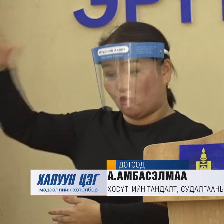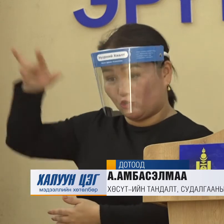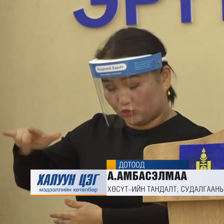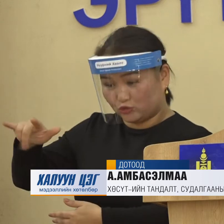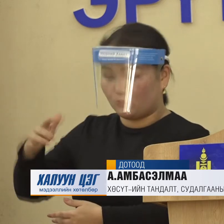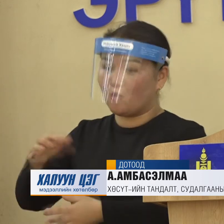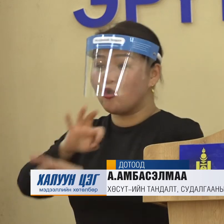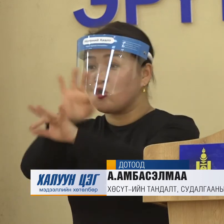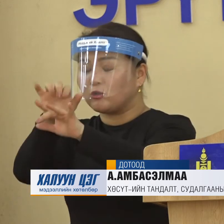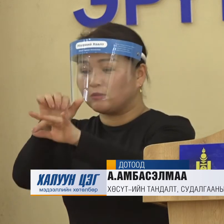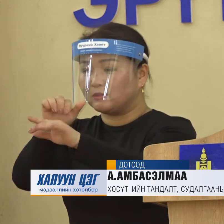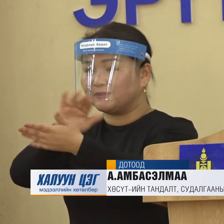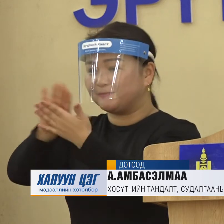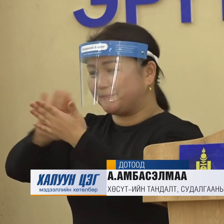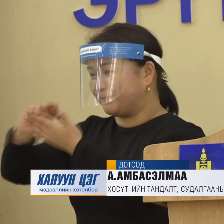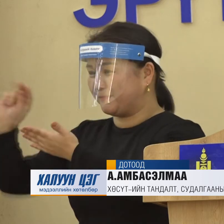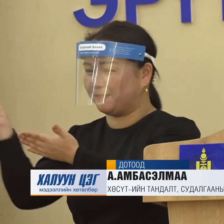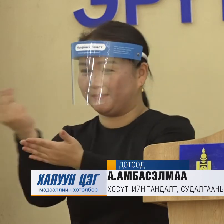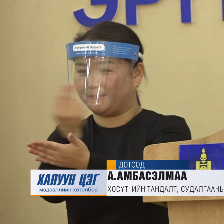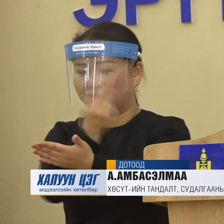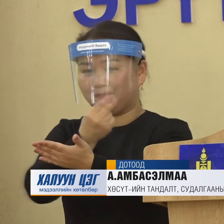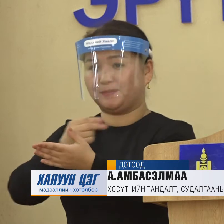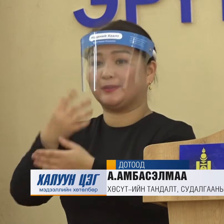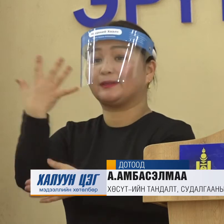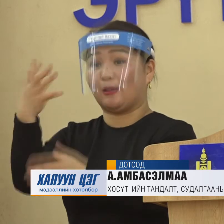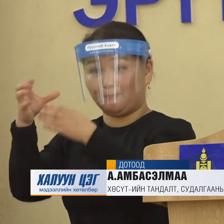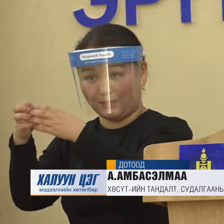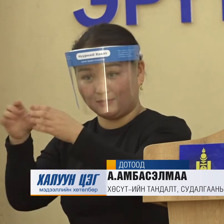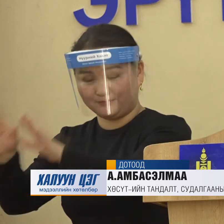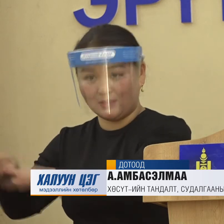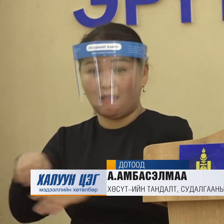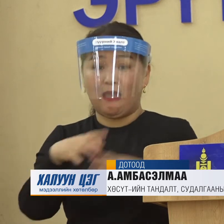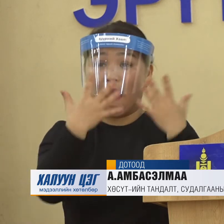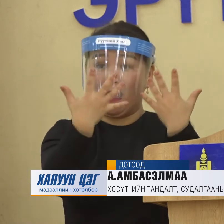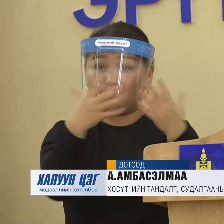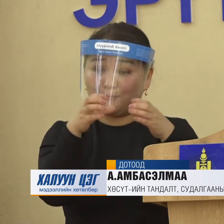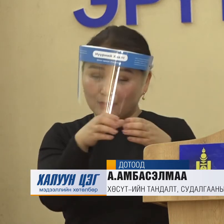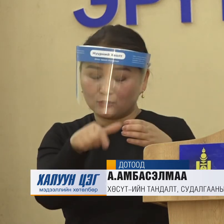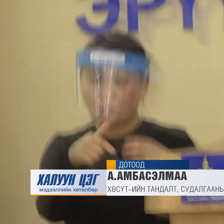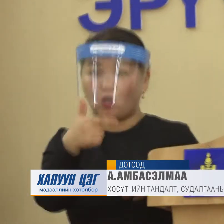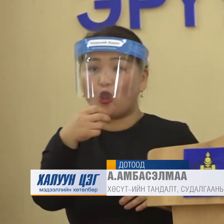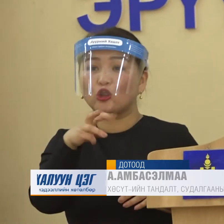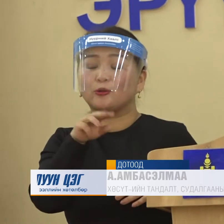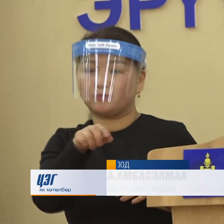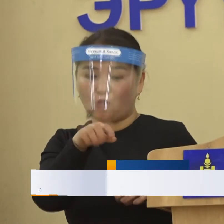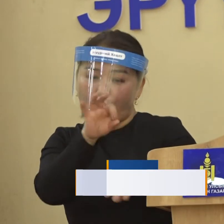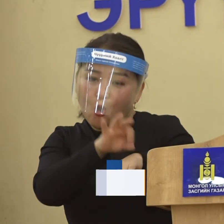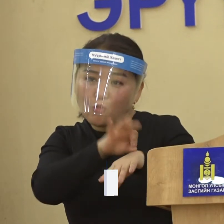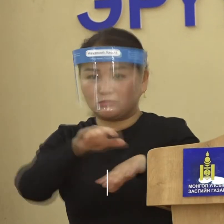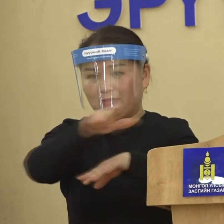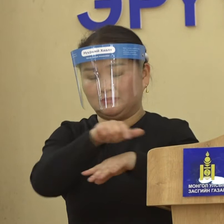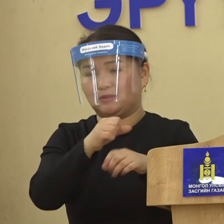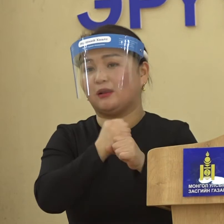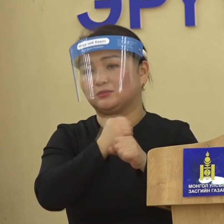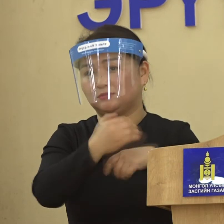ариутгал халдвар гүйтгэл хийх чиг үүрэг бүхий 5 баг ажиллаж байгаа. За 10 баг нь бол голомтонд ажиллаж байна. За бид бол энэ хугацаанд